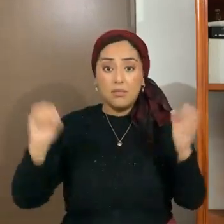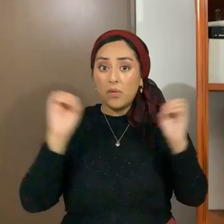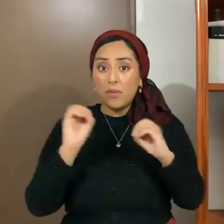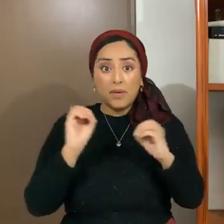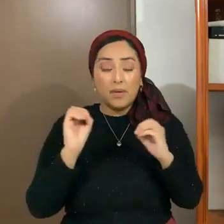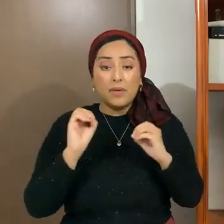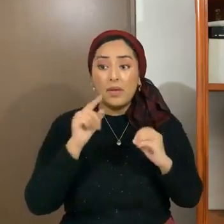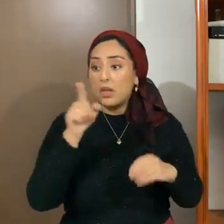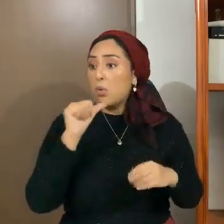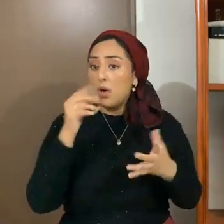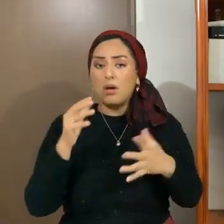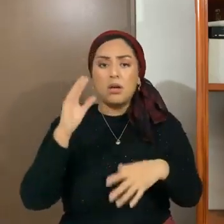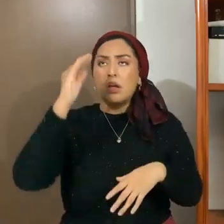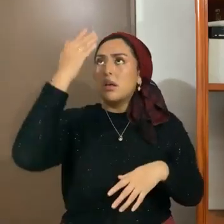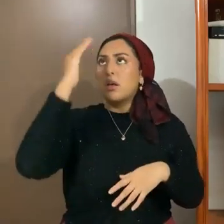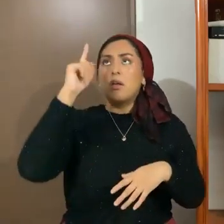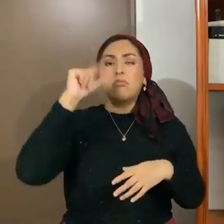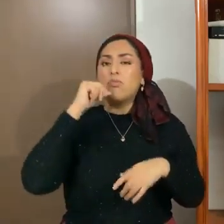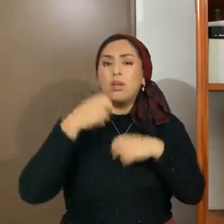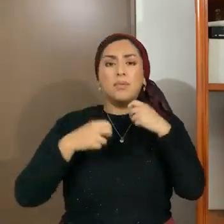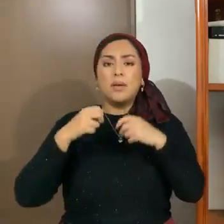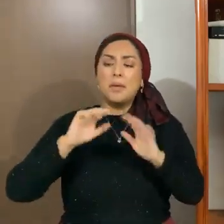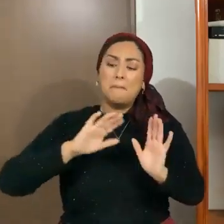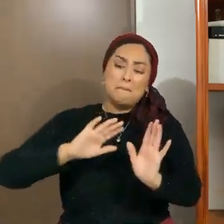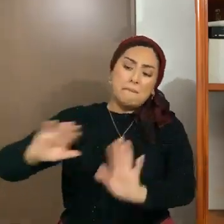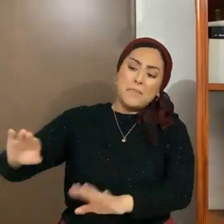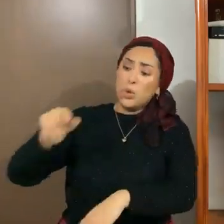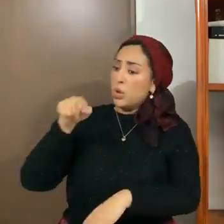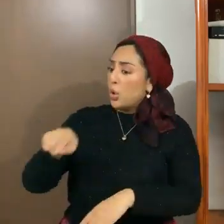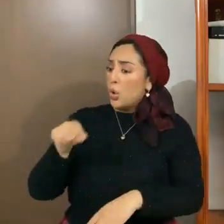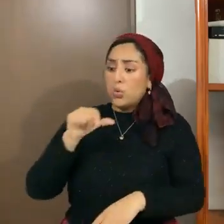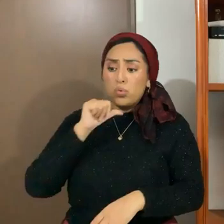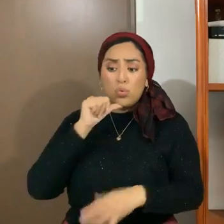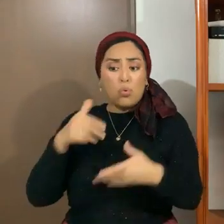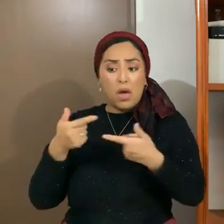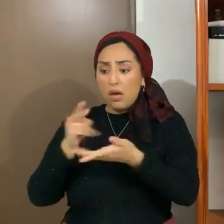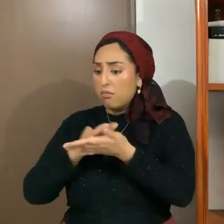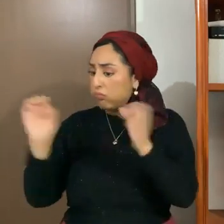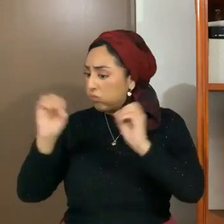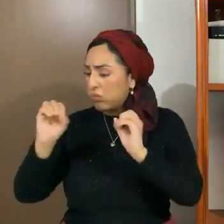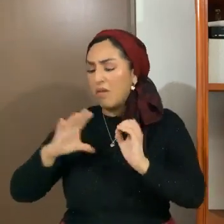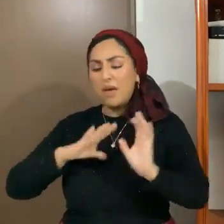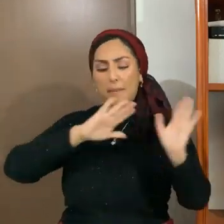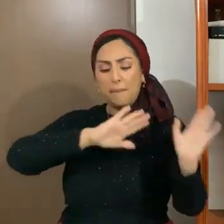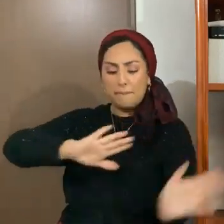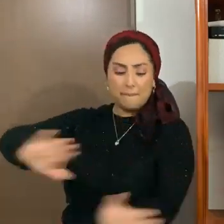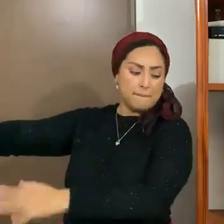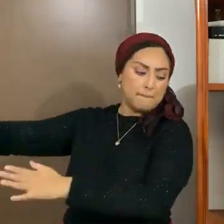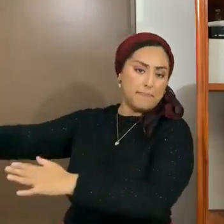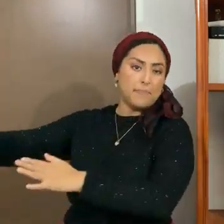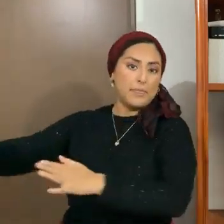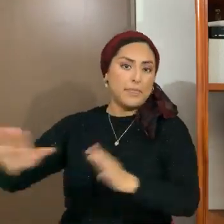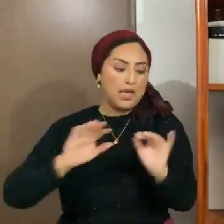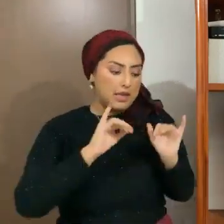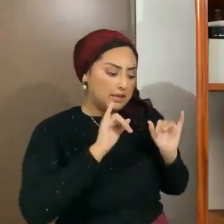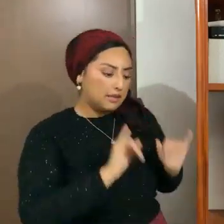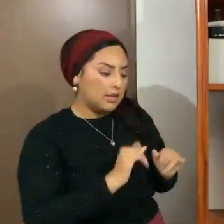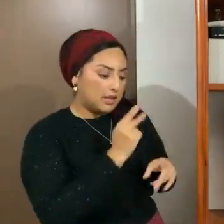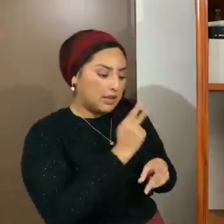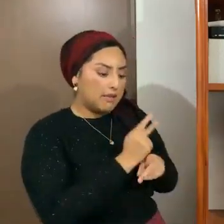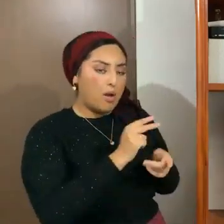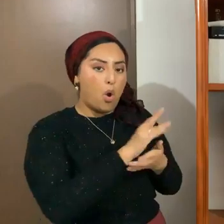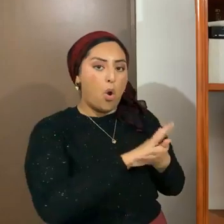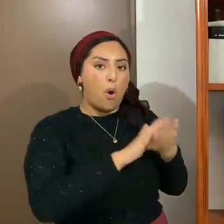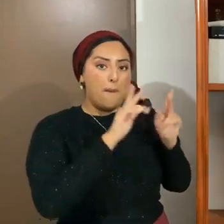no hay ningún problema. Él los hace a un lado porque Él de por sí ya tiene un remanente, pero está extendiendo su compasión para que